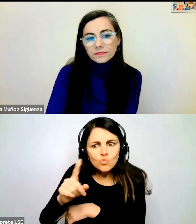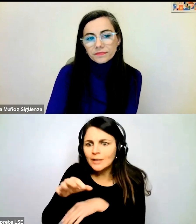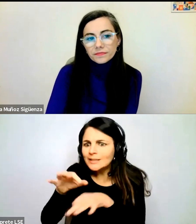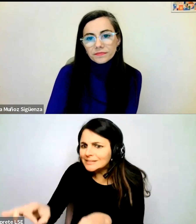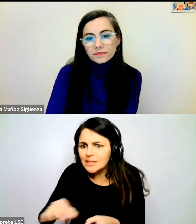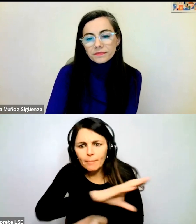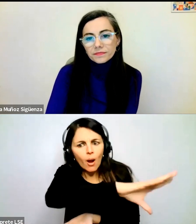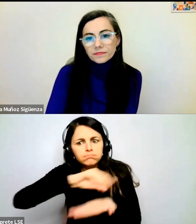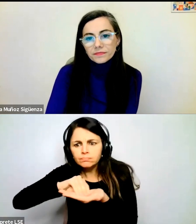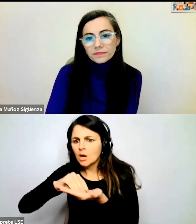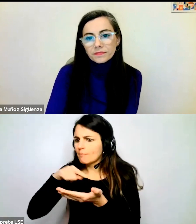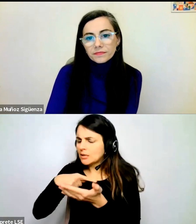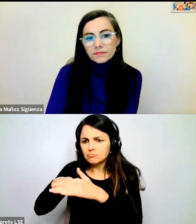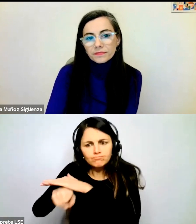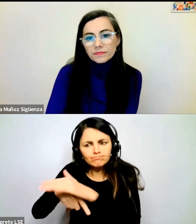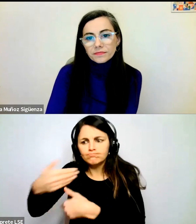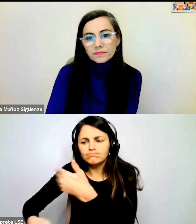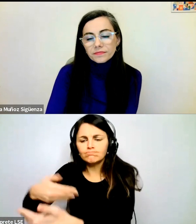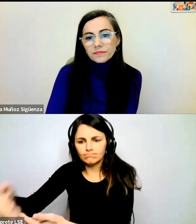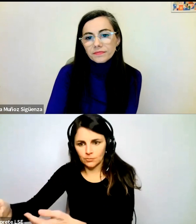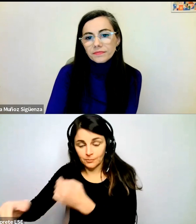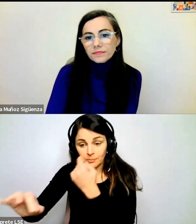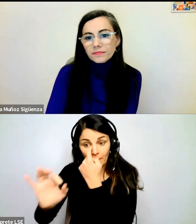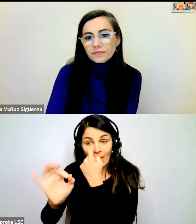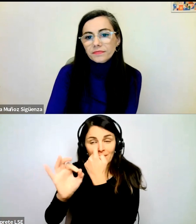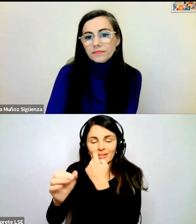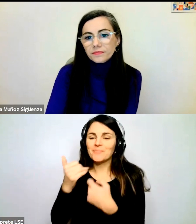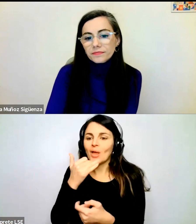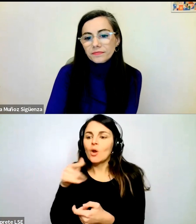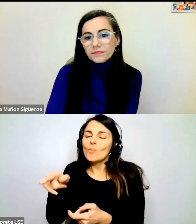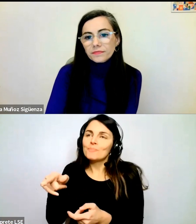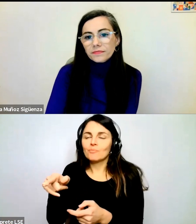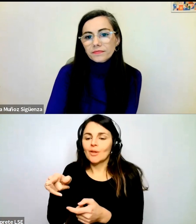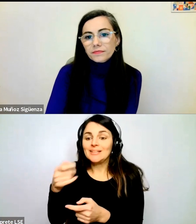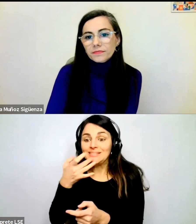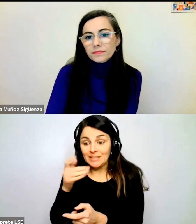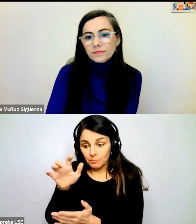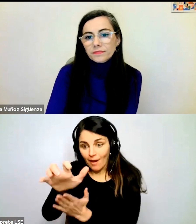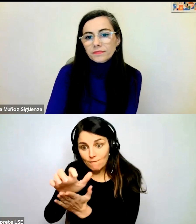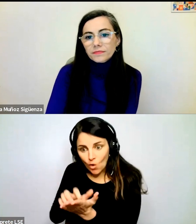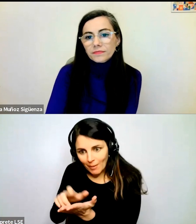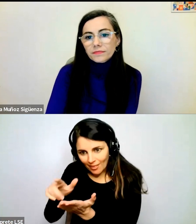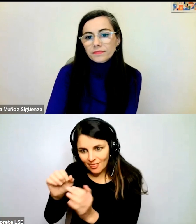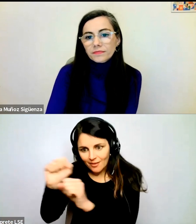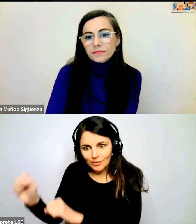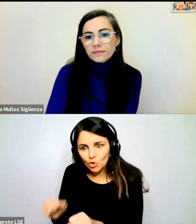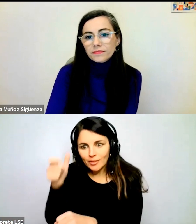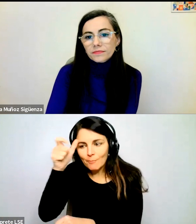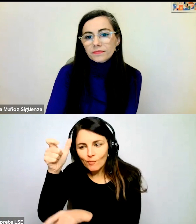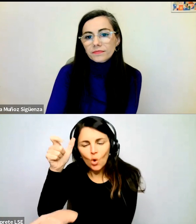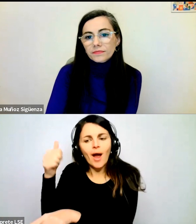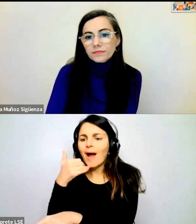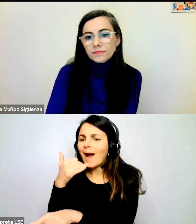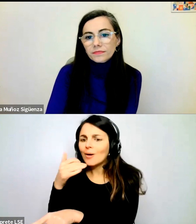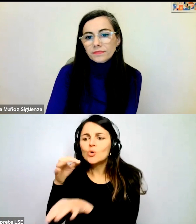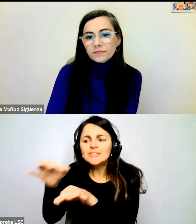son recomendaciones, es muy interesante pues eso, que si sufres una discriminación con alguna administración pública, ya te has